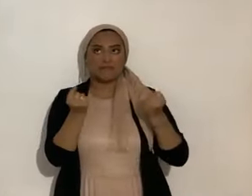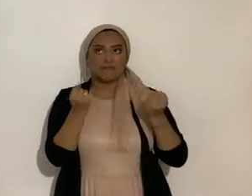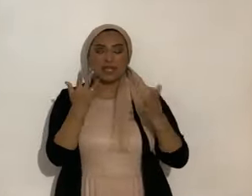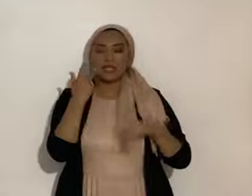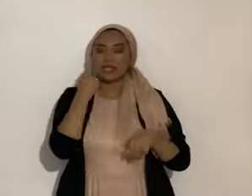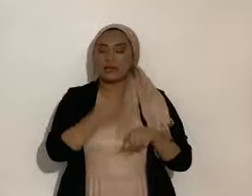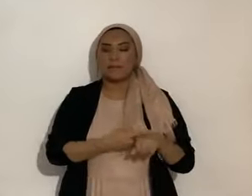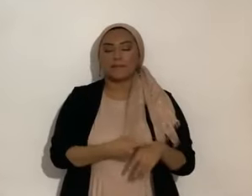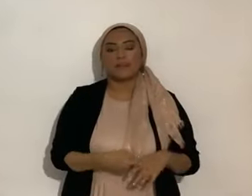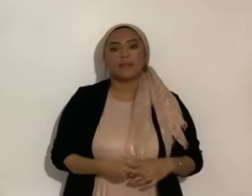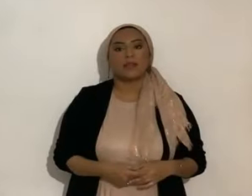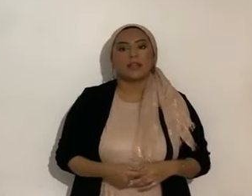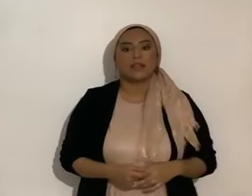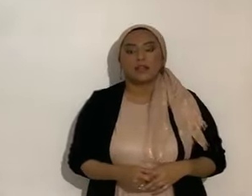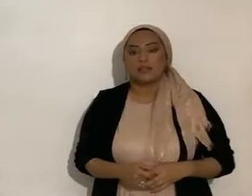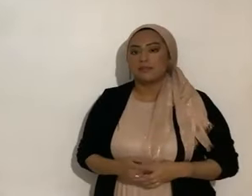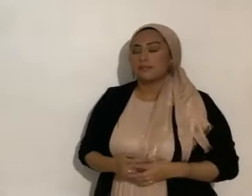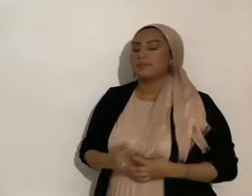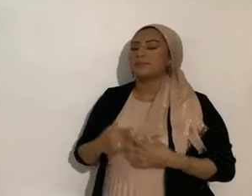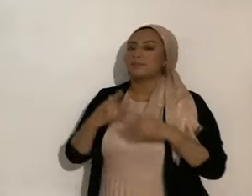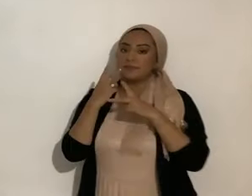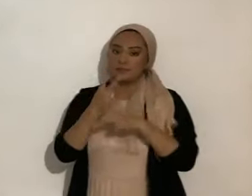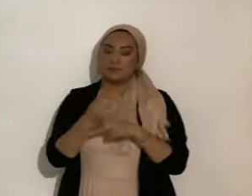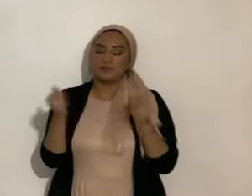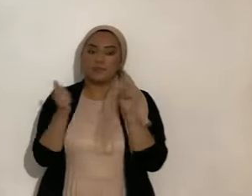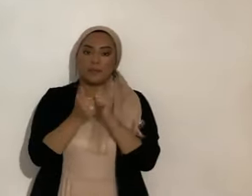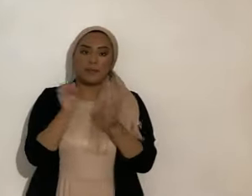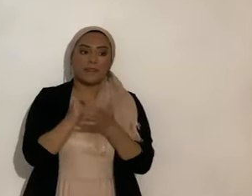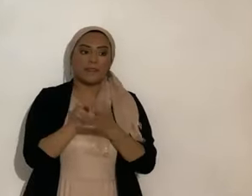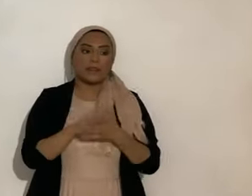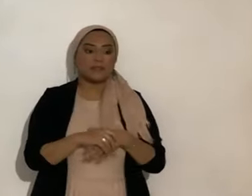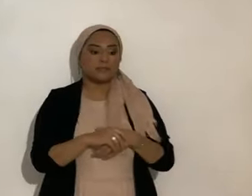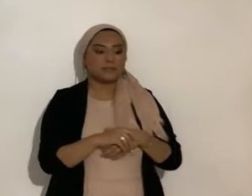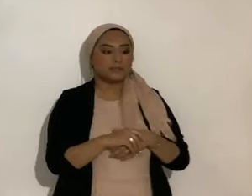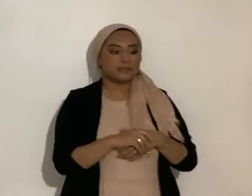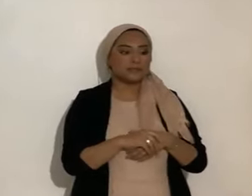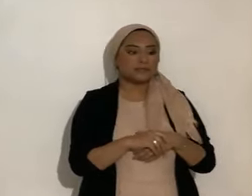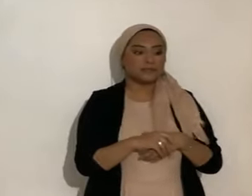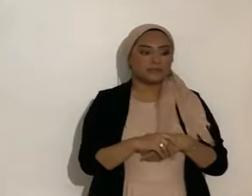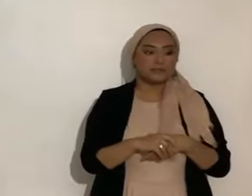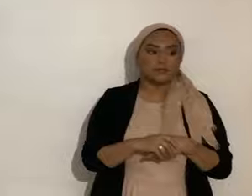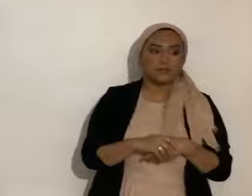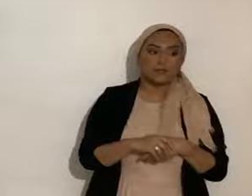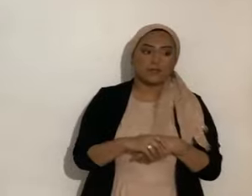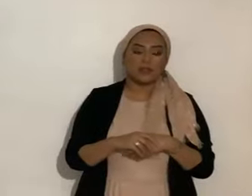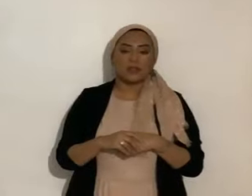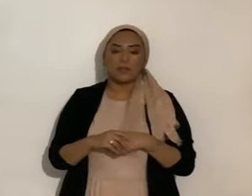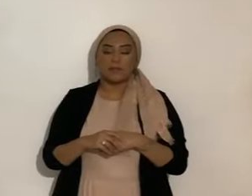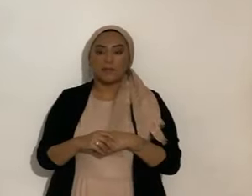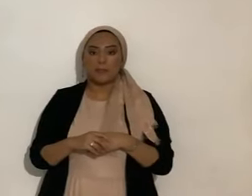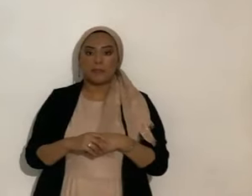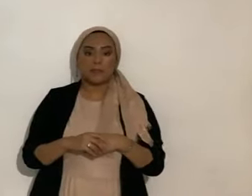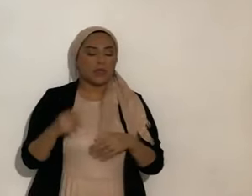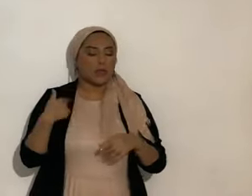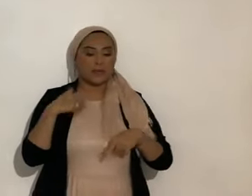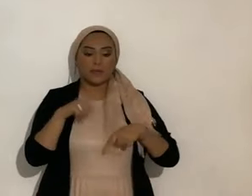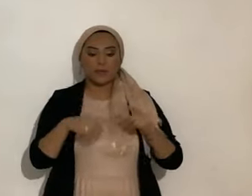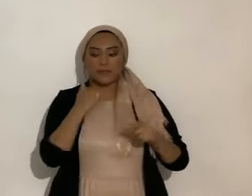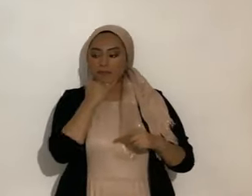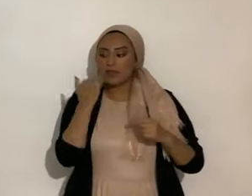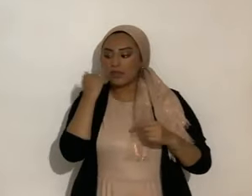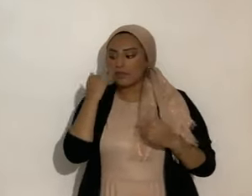veces, ¿sí? Entonces, cuidado con esto. Entonces, la razón es inequívoca, no se puede uno equivocar